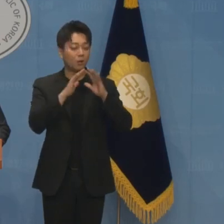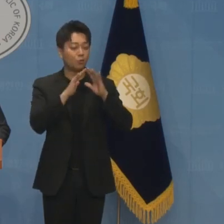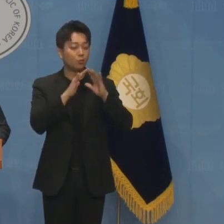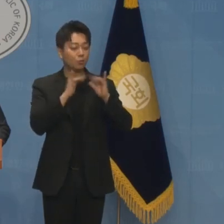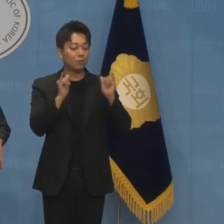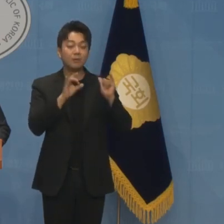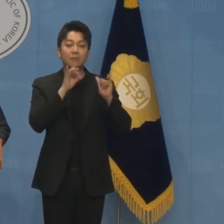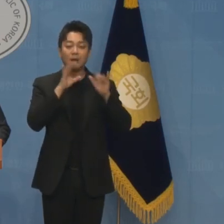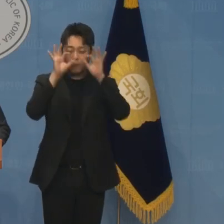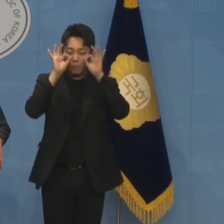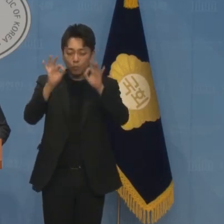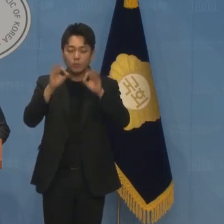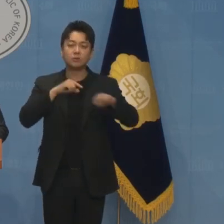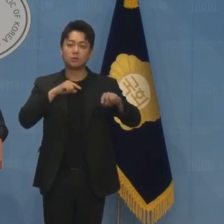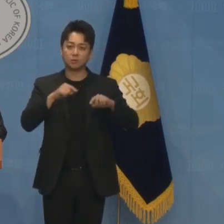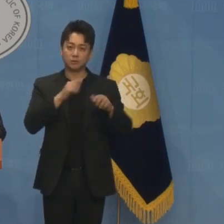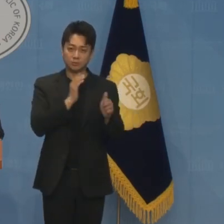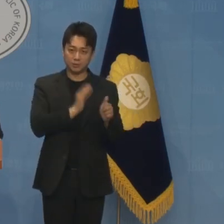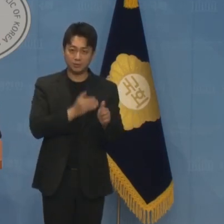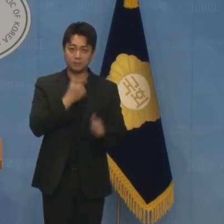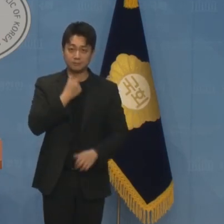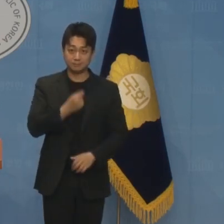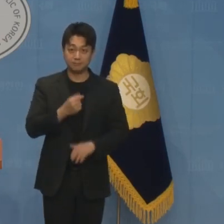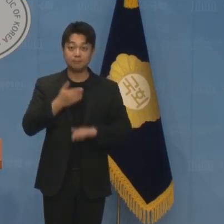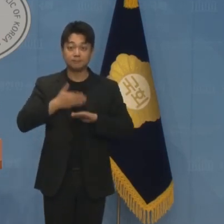주시기 바랍니다